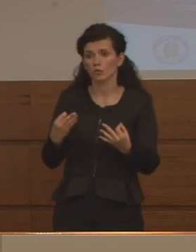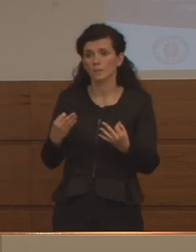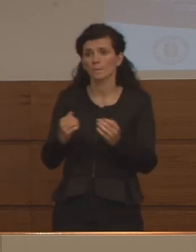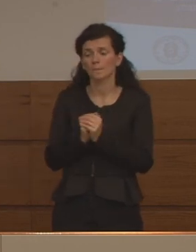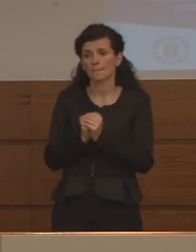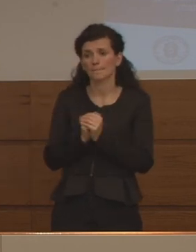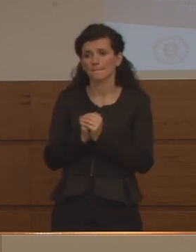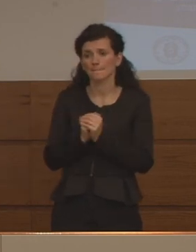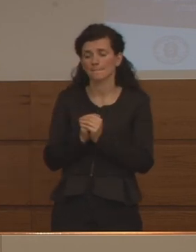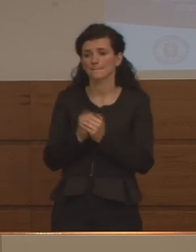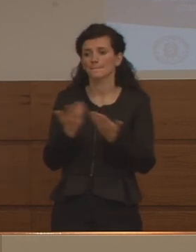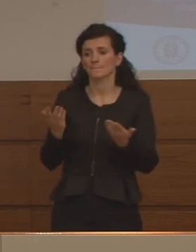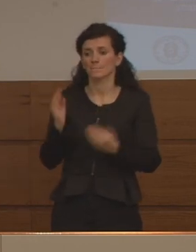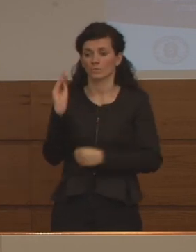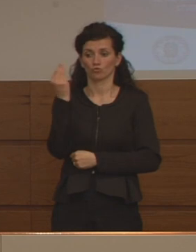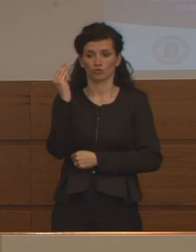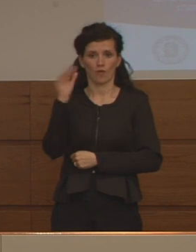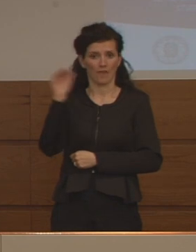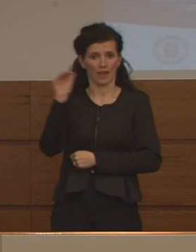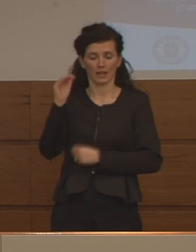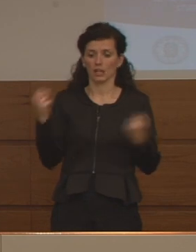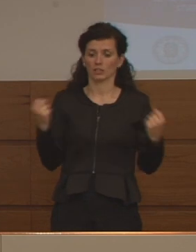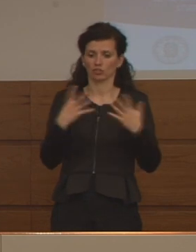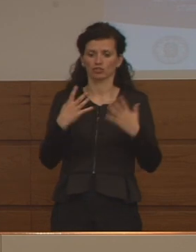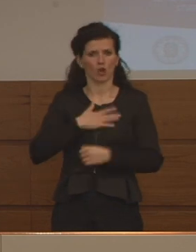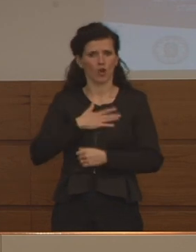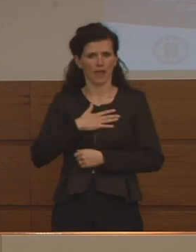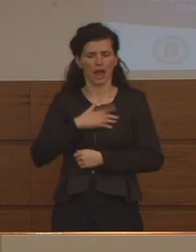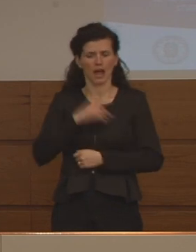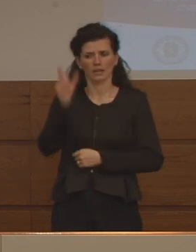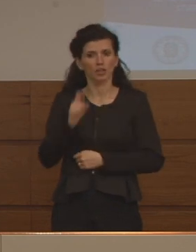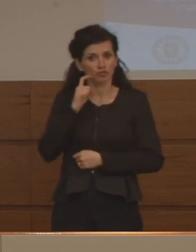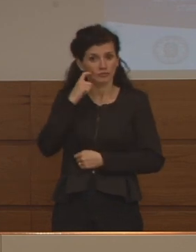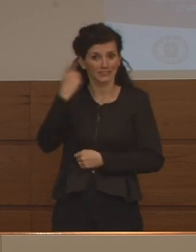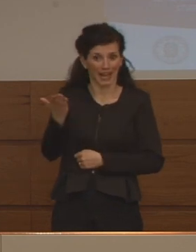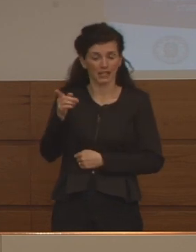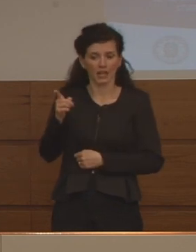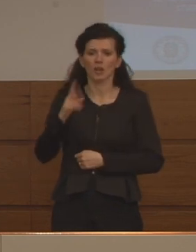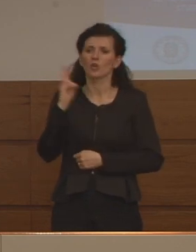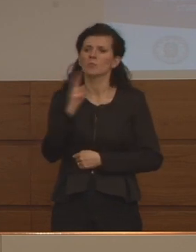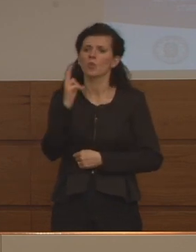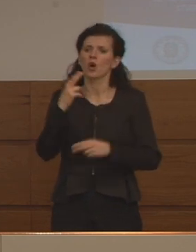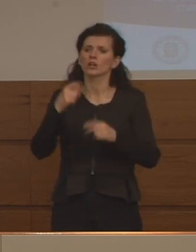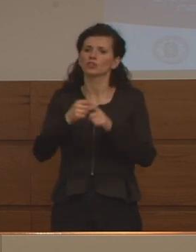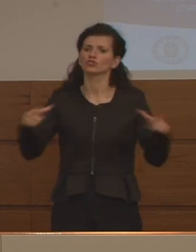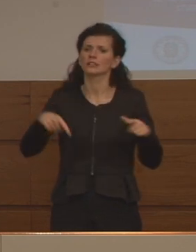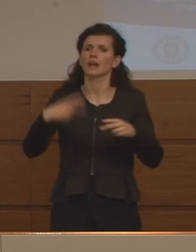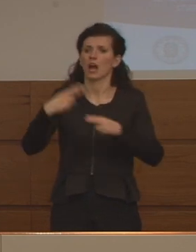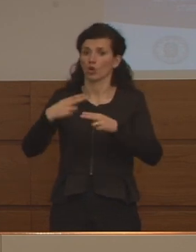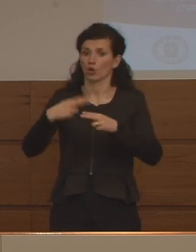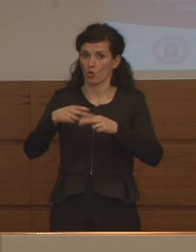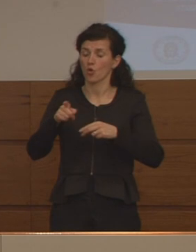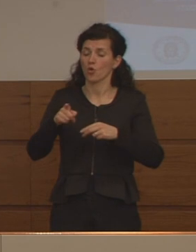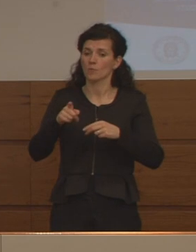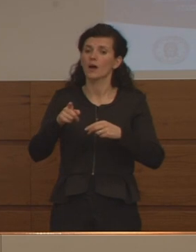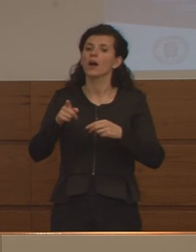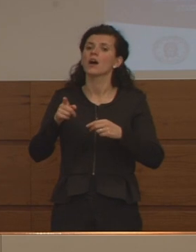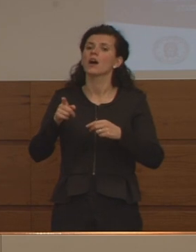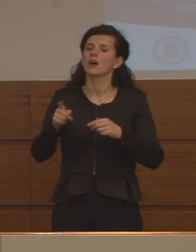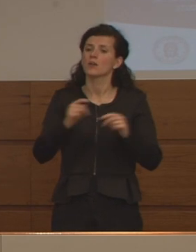giovane di 19 anni cittadino straniero muore nella città di roma gli ha riportato in ospedale e